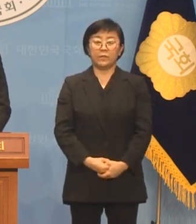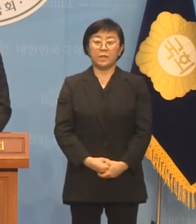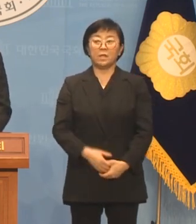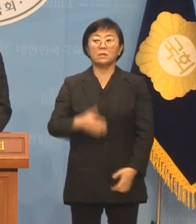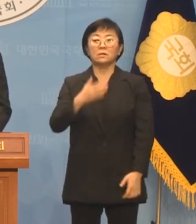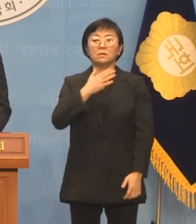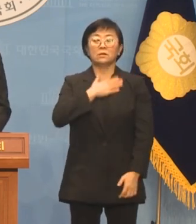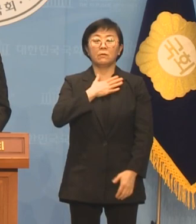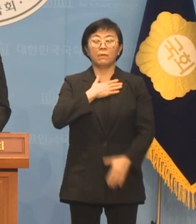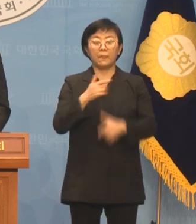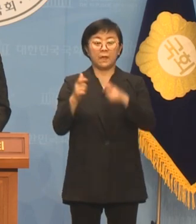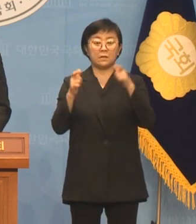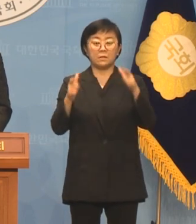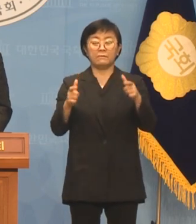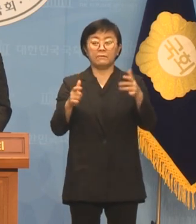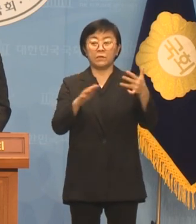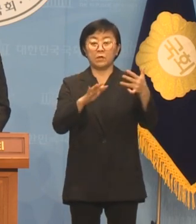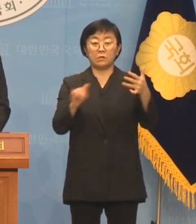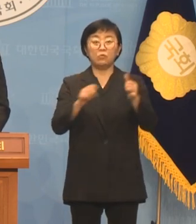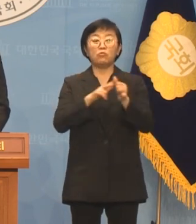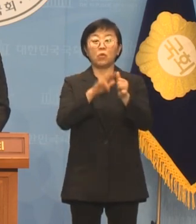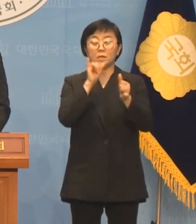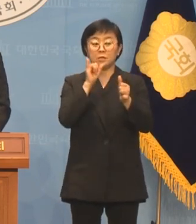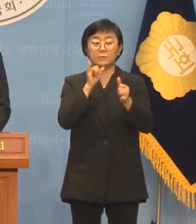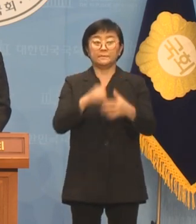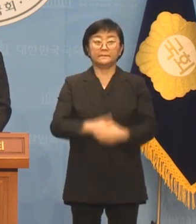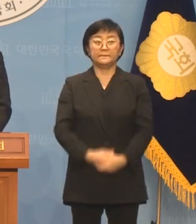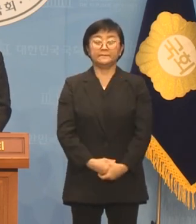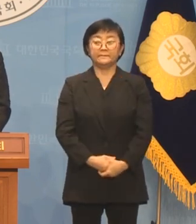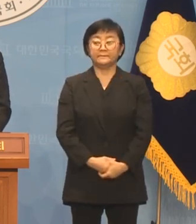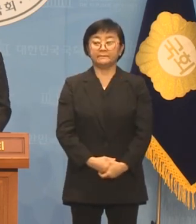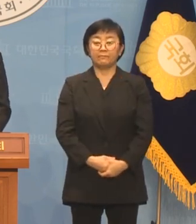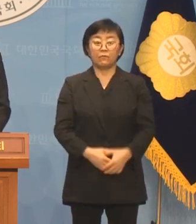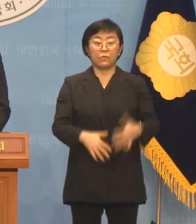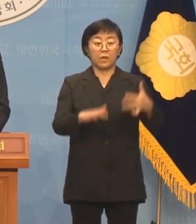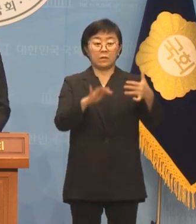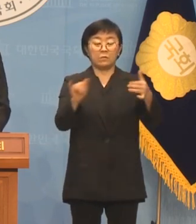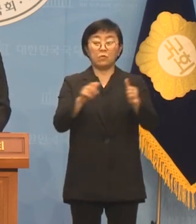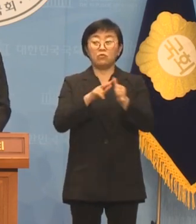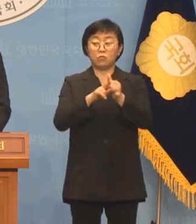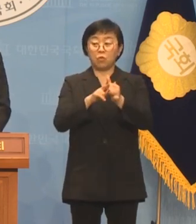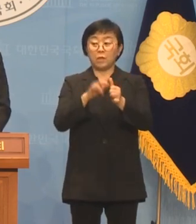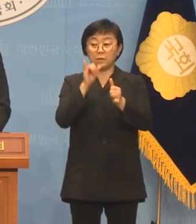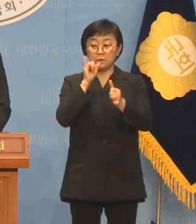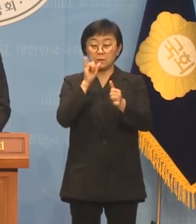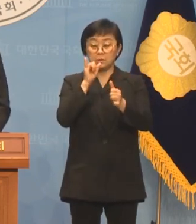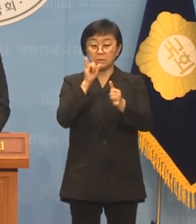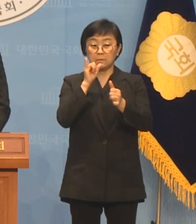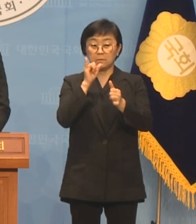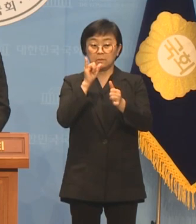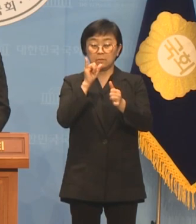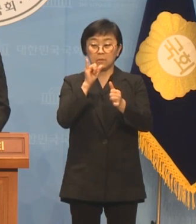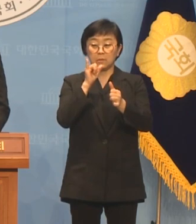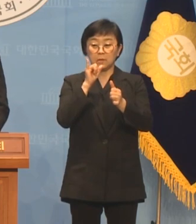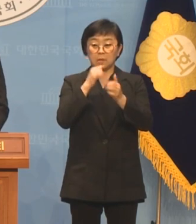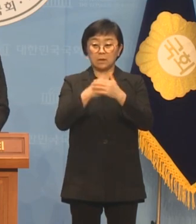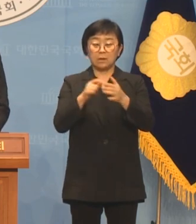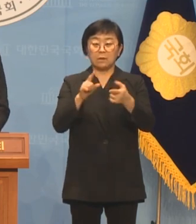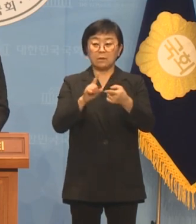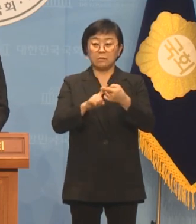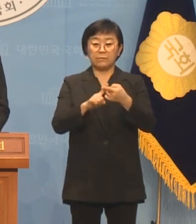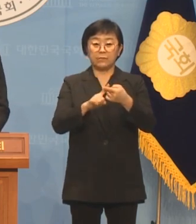저희 지역에는 8명의 후보가 있습니다. 8명의 후보가 뛰고 있는데 더군다나 가상